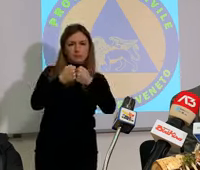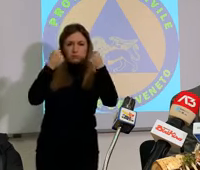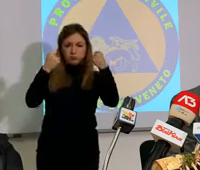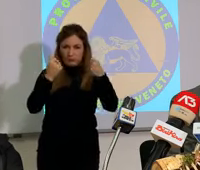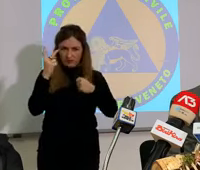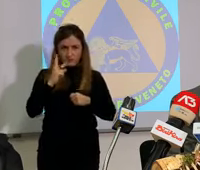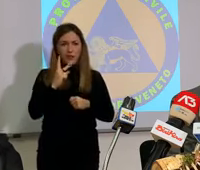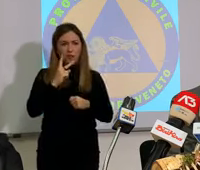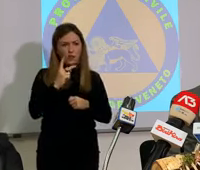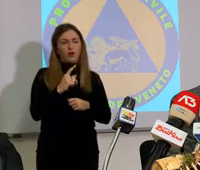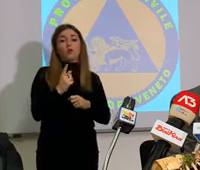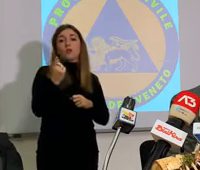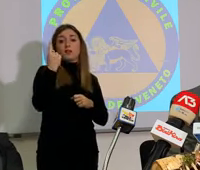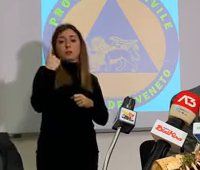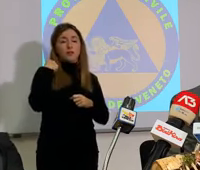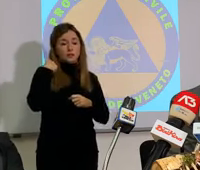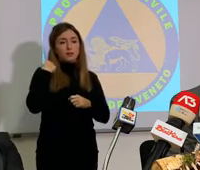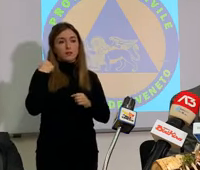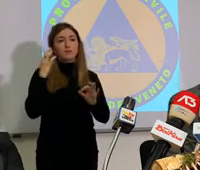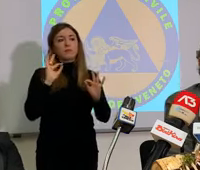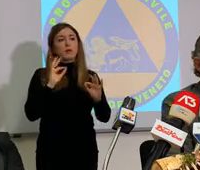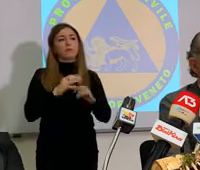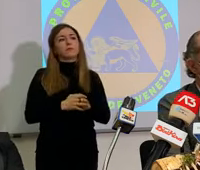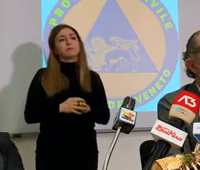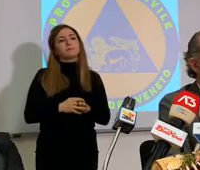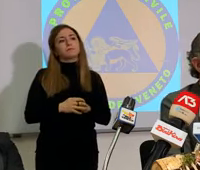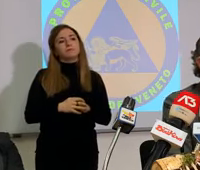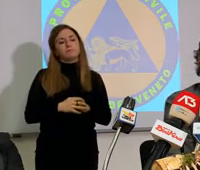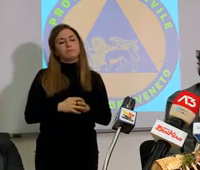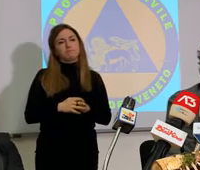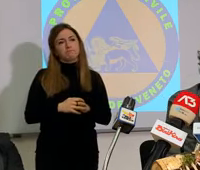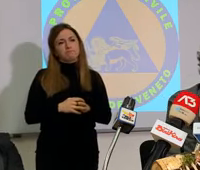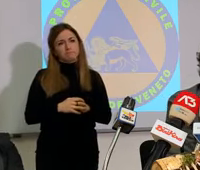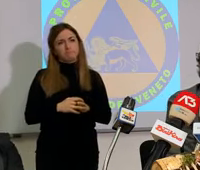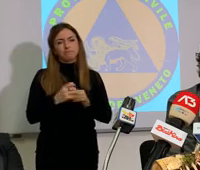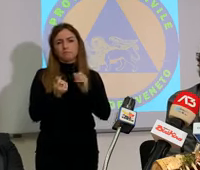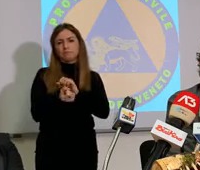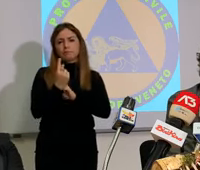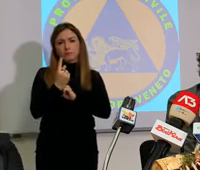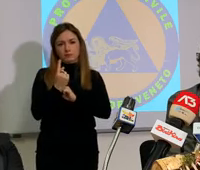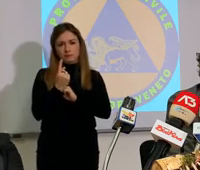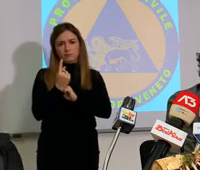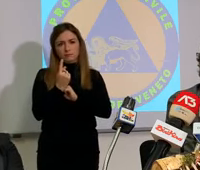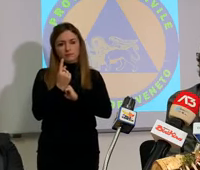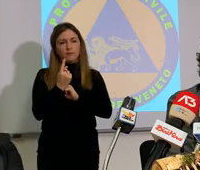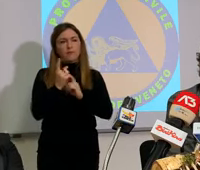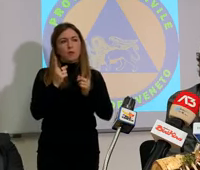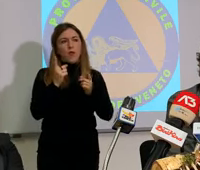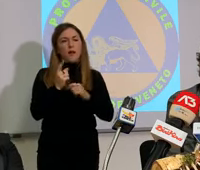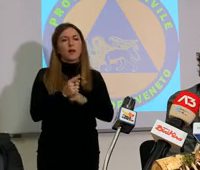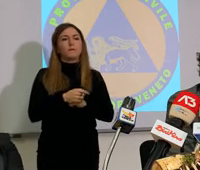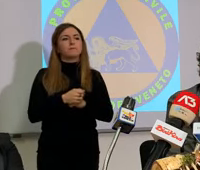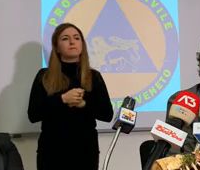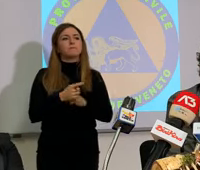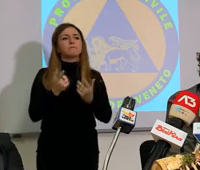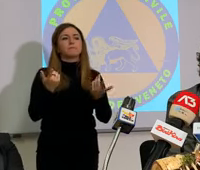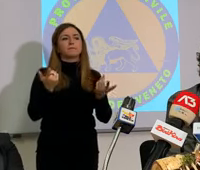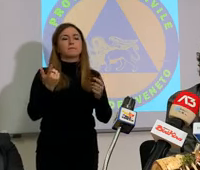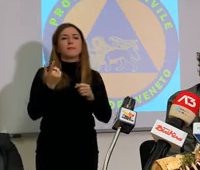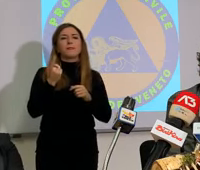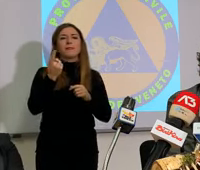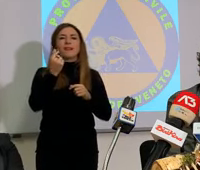è stata fatto notare come dire la la stranezza anche di questa campagna del del cash